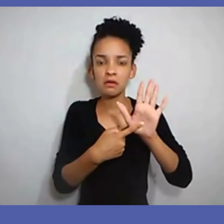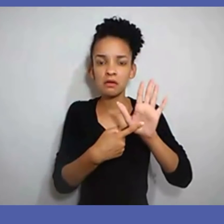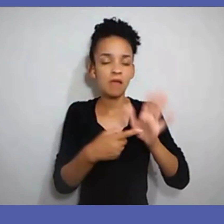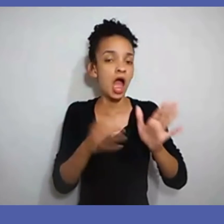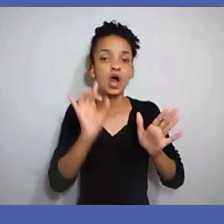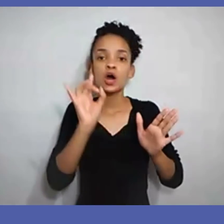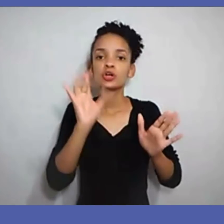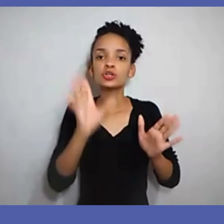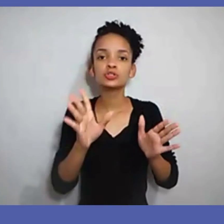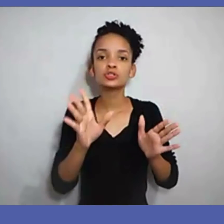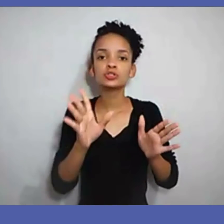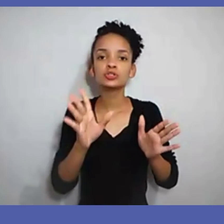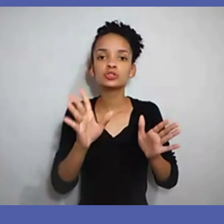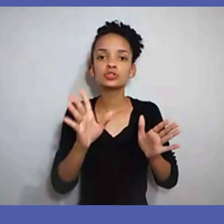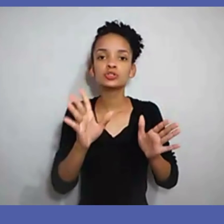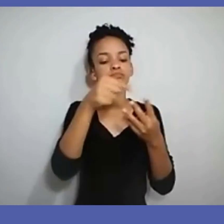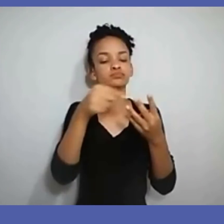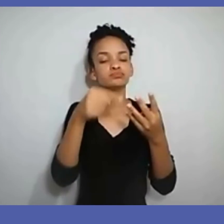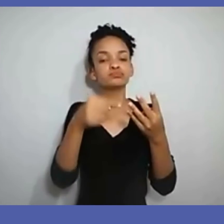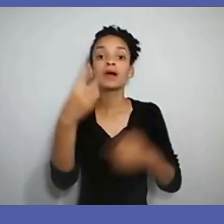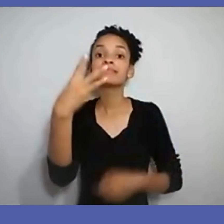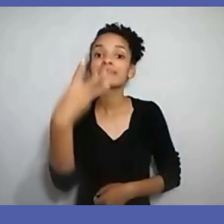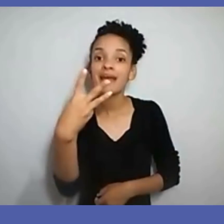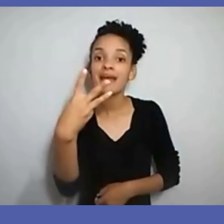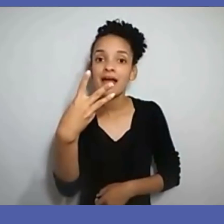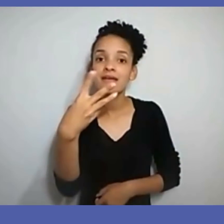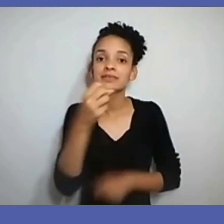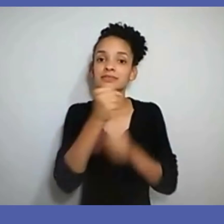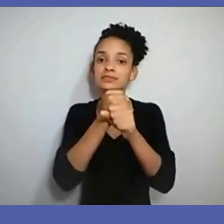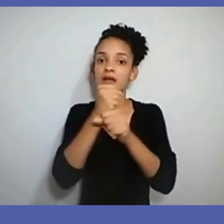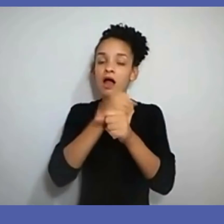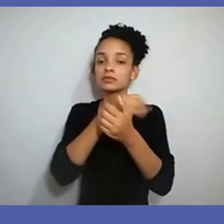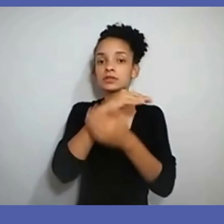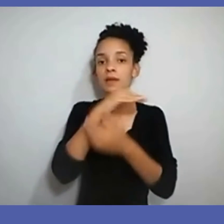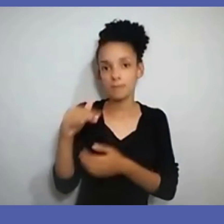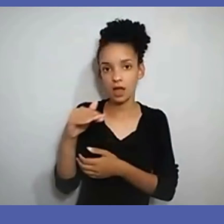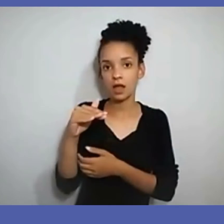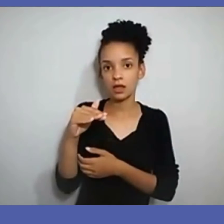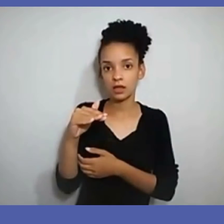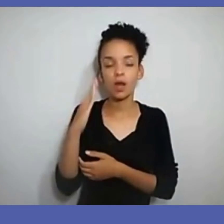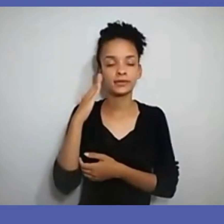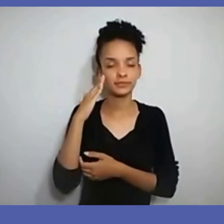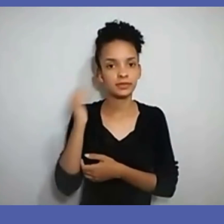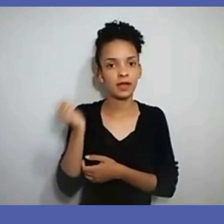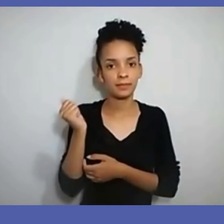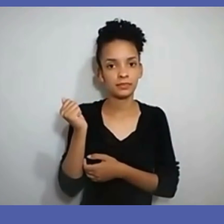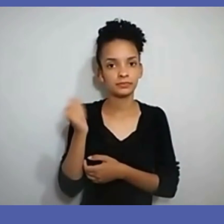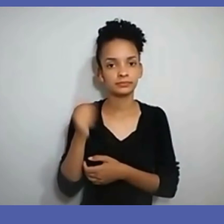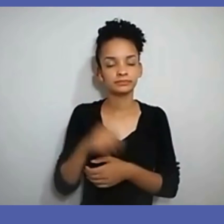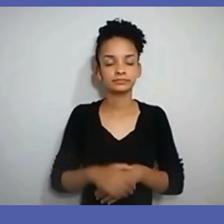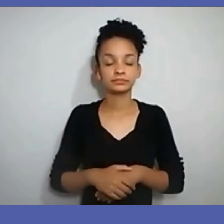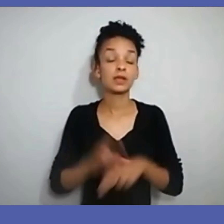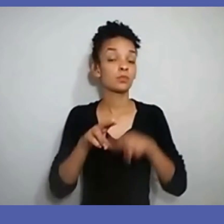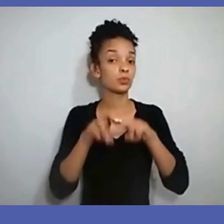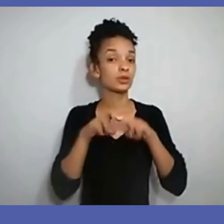vinda secreta, ninguém sabe. Então, vamos viver apercebidos, vigilantes, tá? Então,